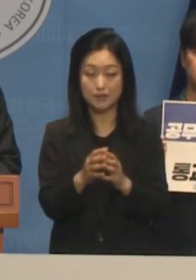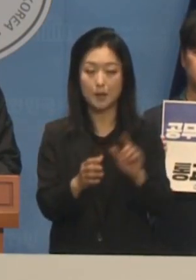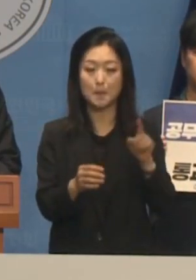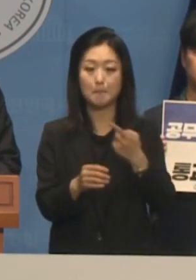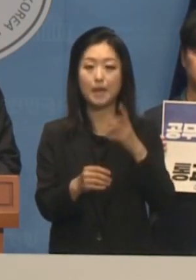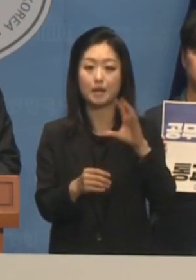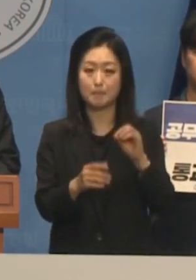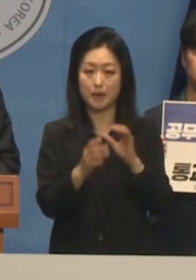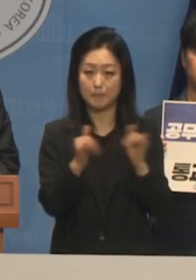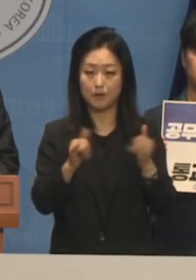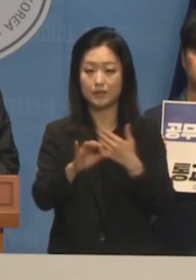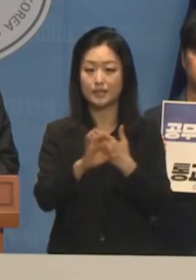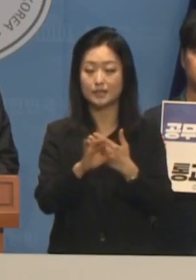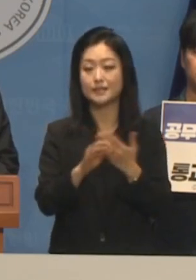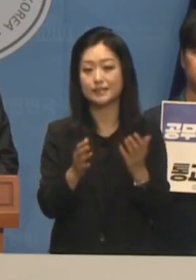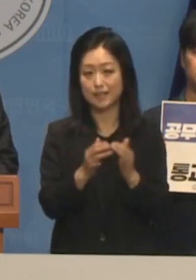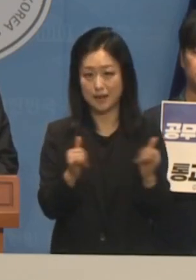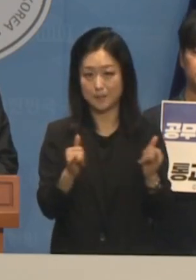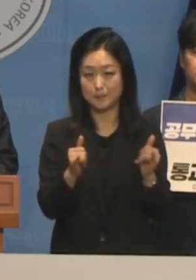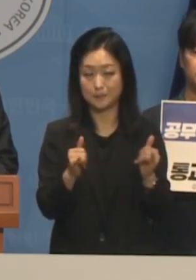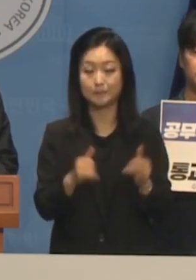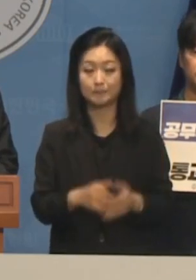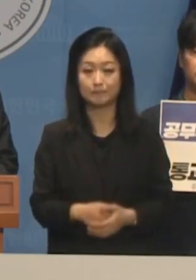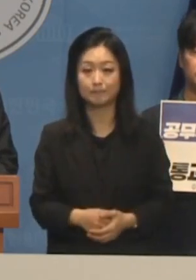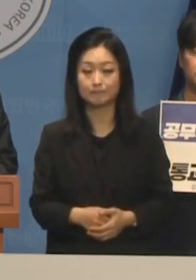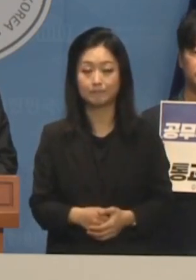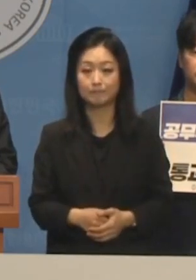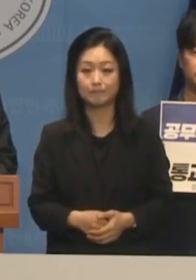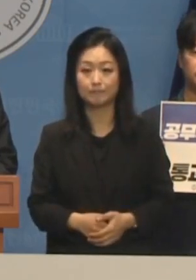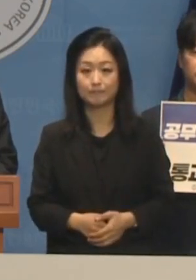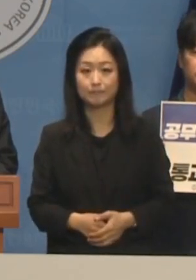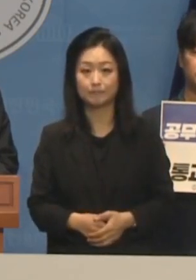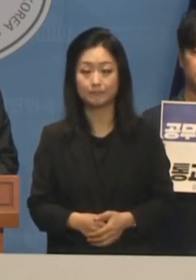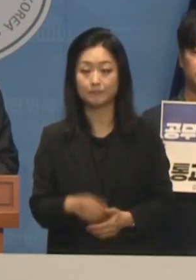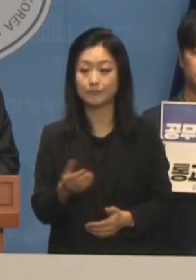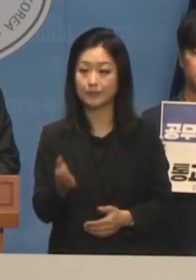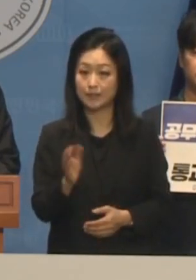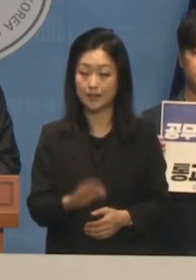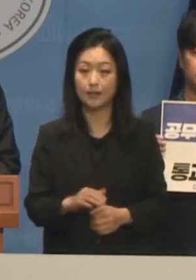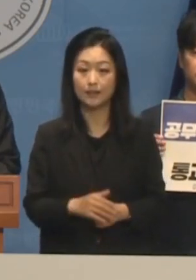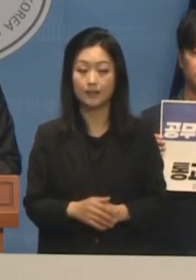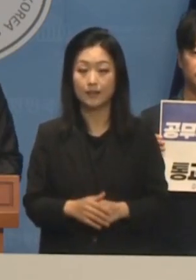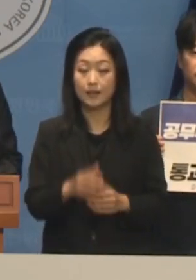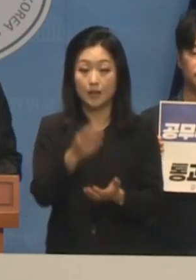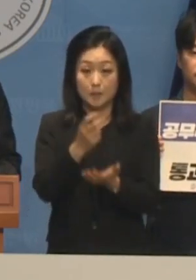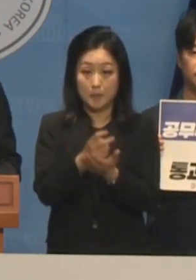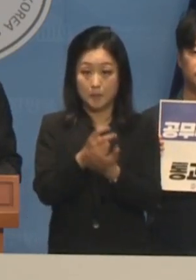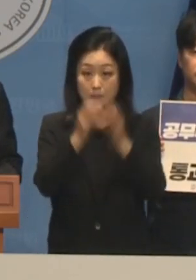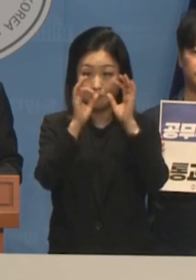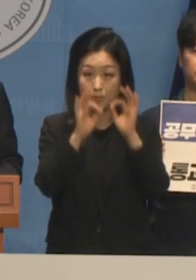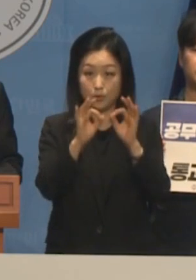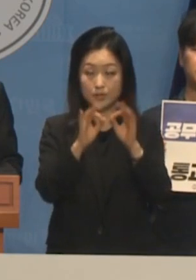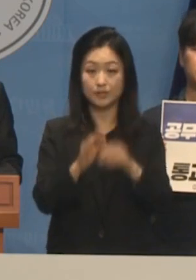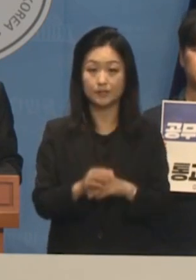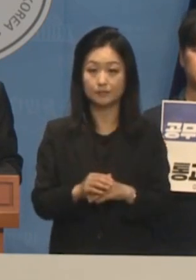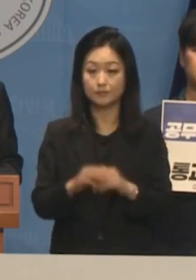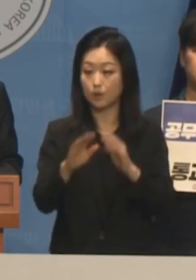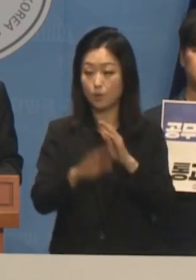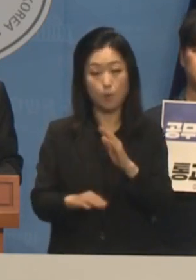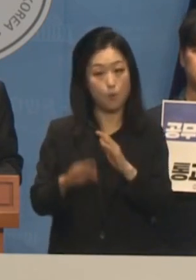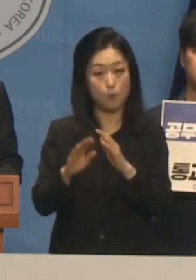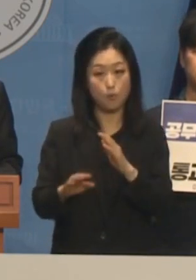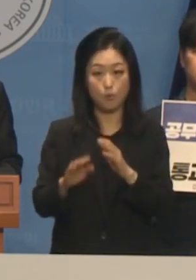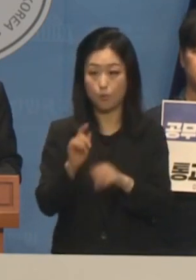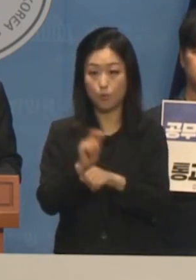명에 가까운 공무직 노동자가 엄연히 존재합니다. 그런데도 아직 법적으로는 공무직 노동자들에